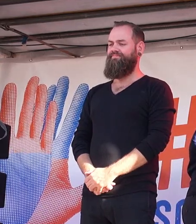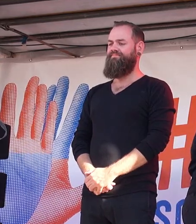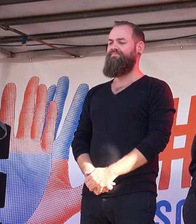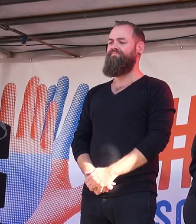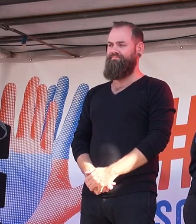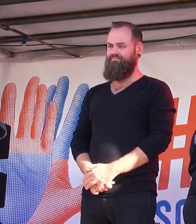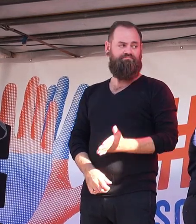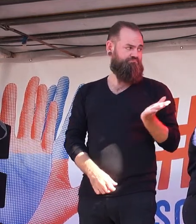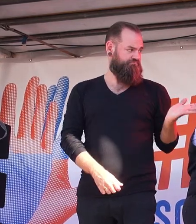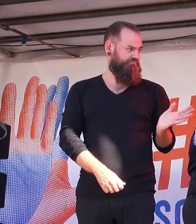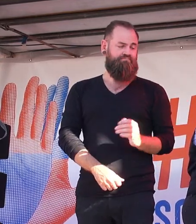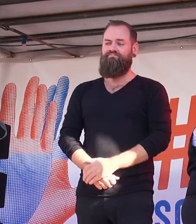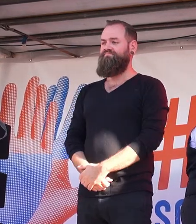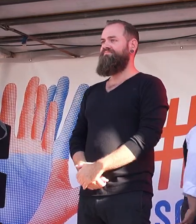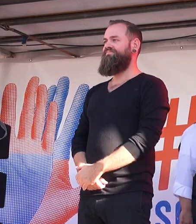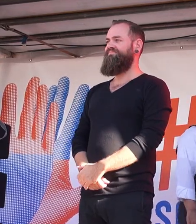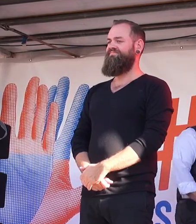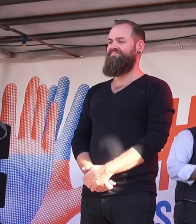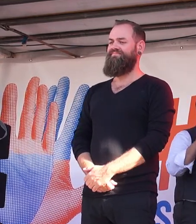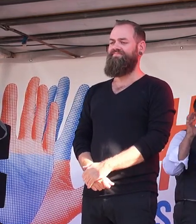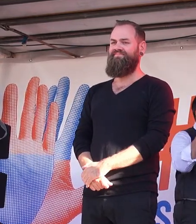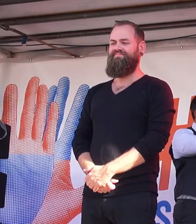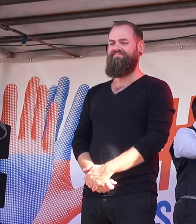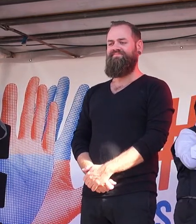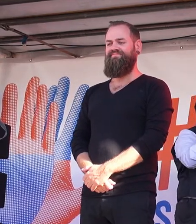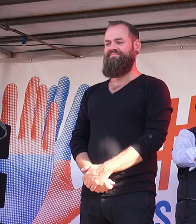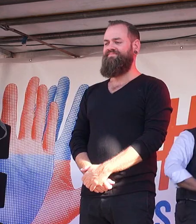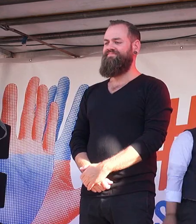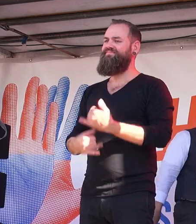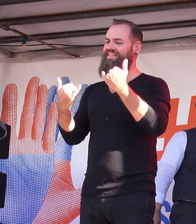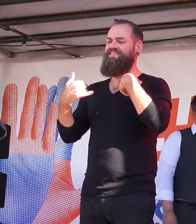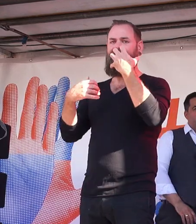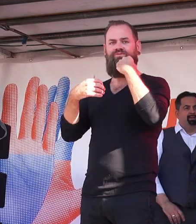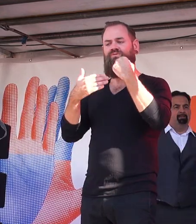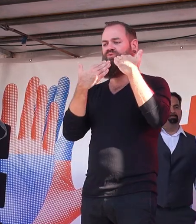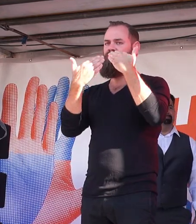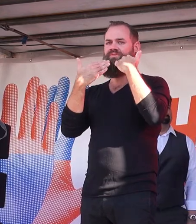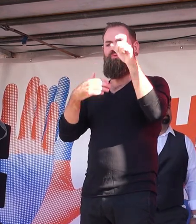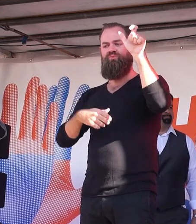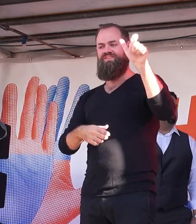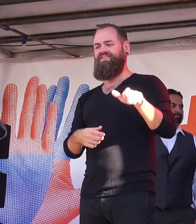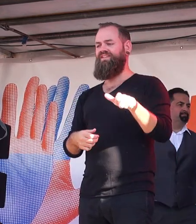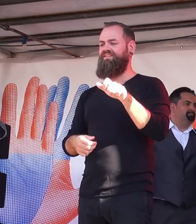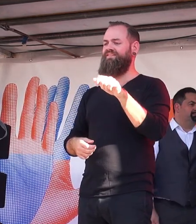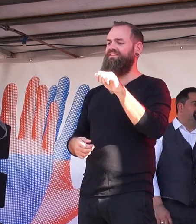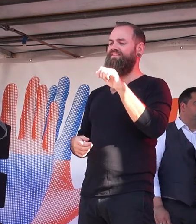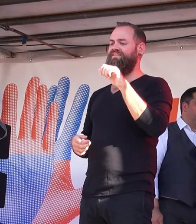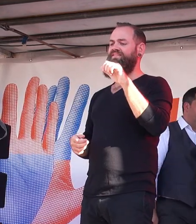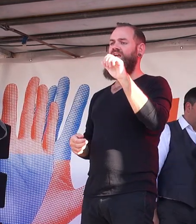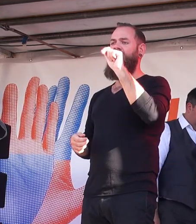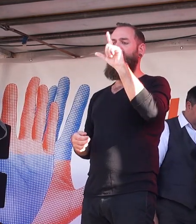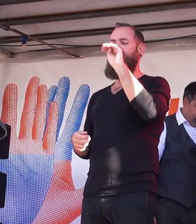Und jetzt darf ich ganz herzlich bei uns begrüßen Ayman Masiyek, den Vorsitzenden